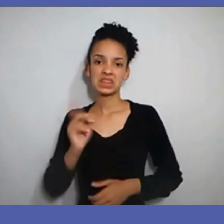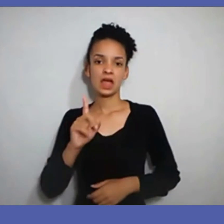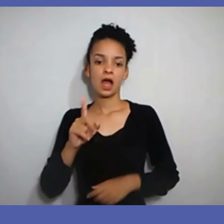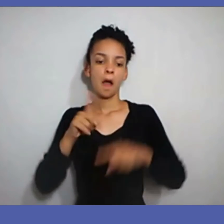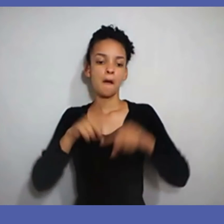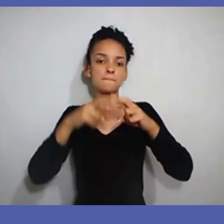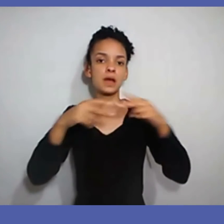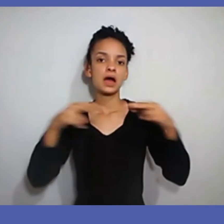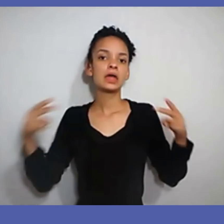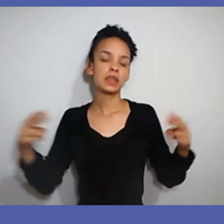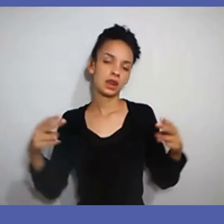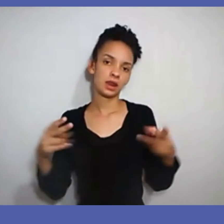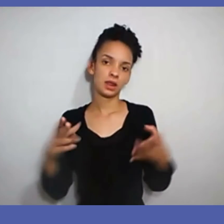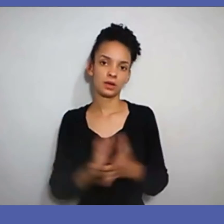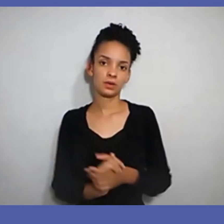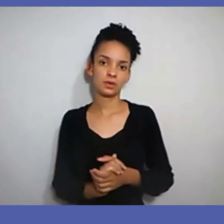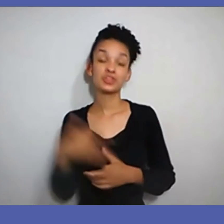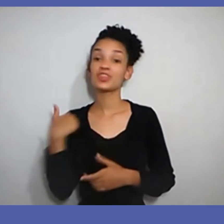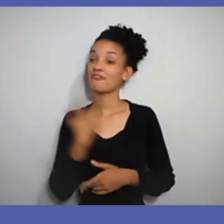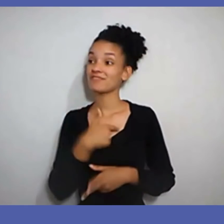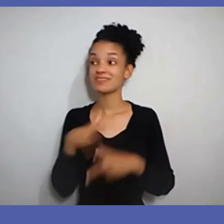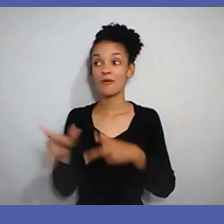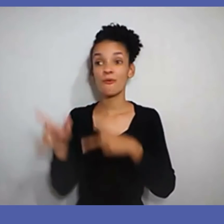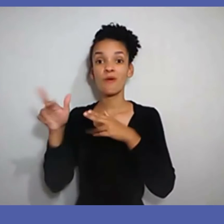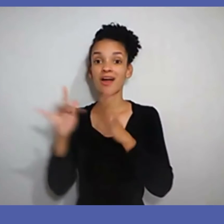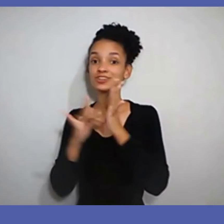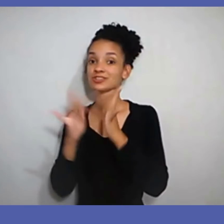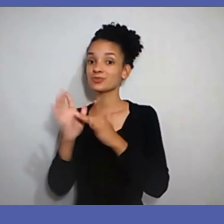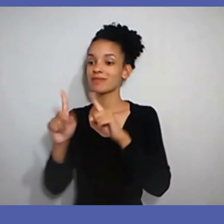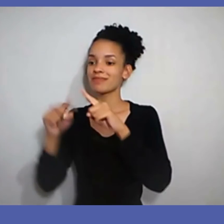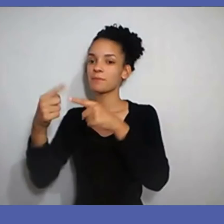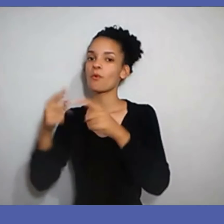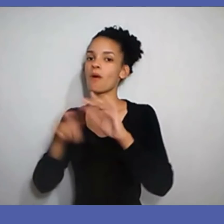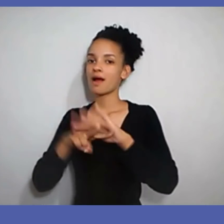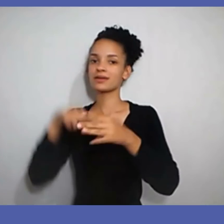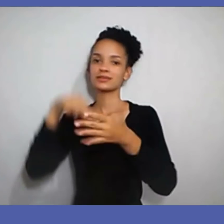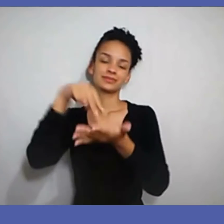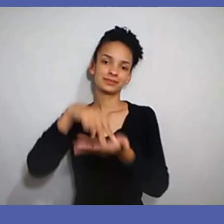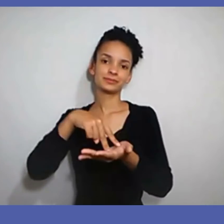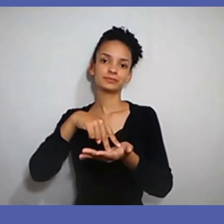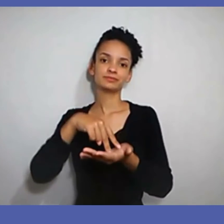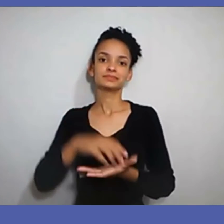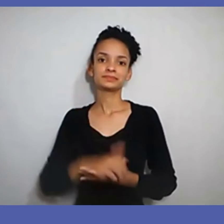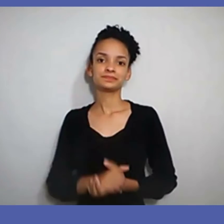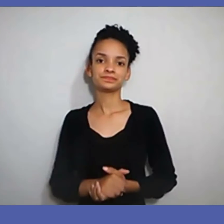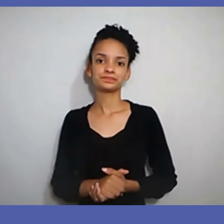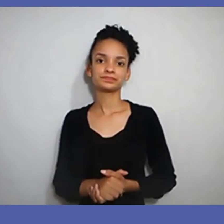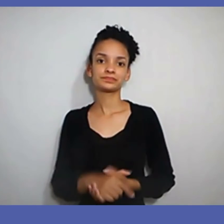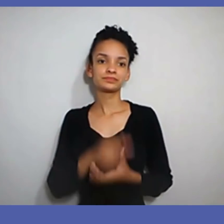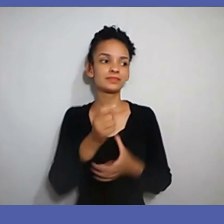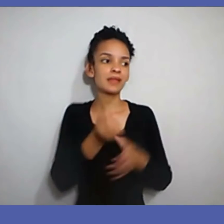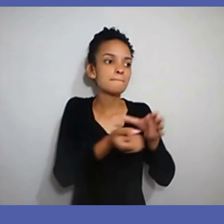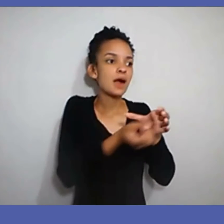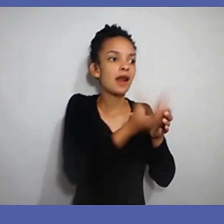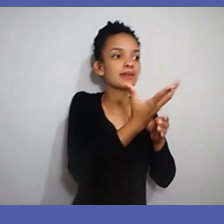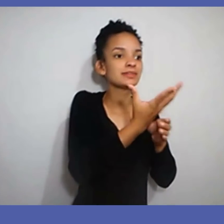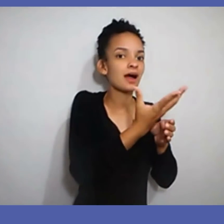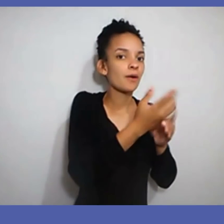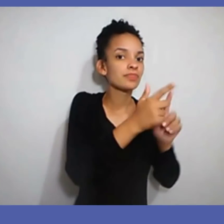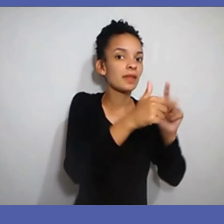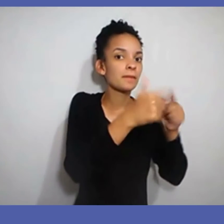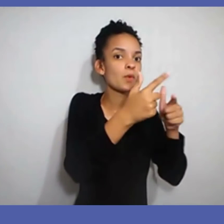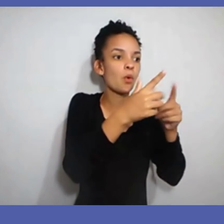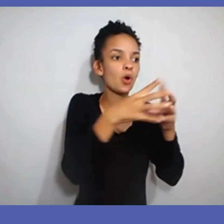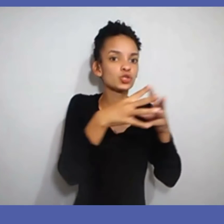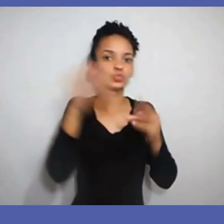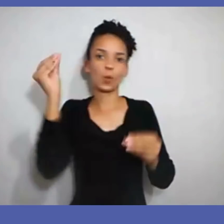Jesus depois da sua ressurreição. Ele apareceu no meio dos discípulos e depois desapareceu. Na verdade, né, ele pode ir a